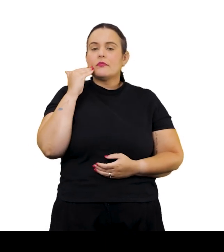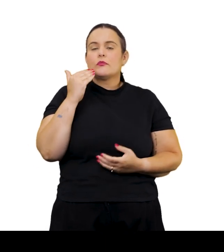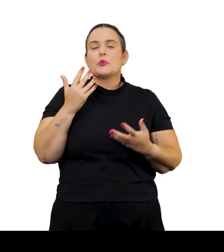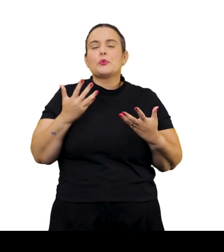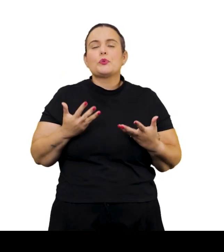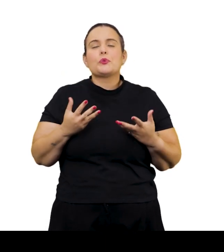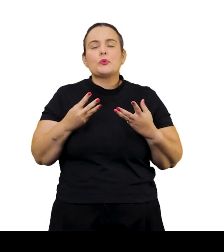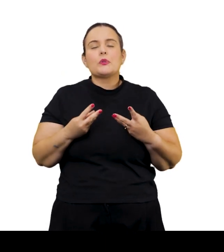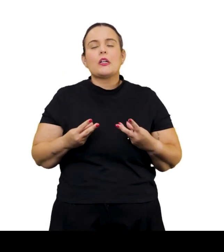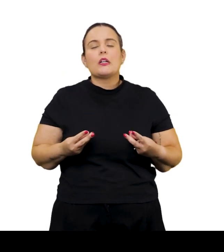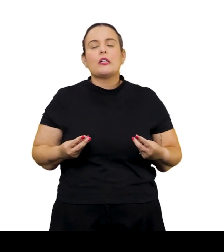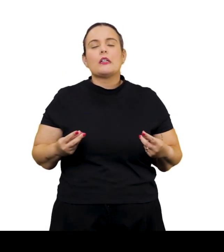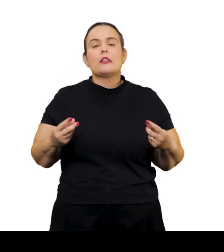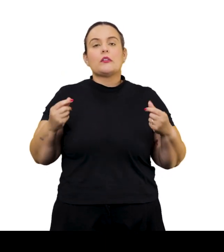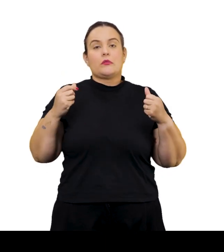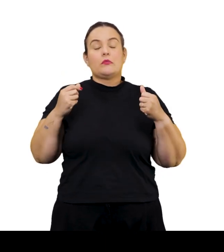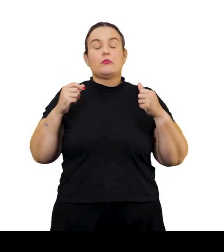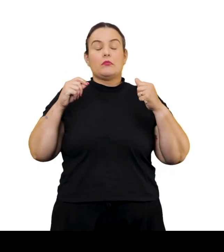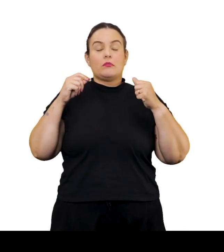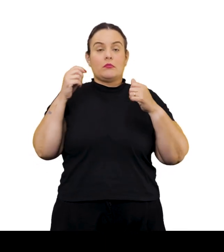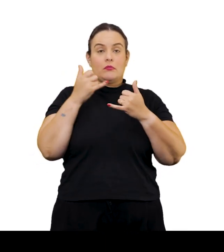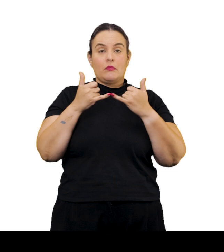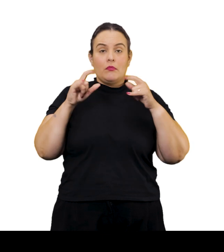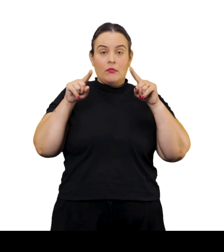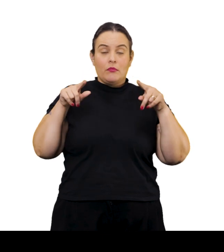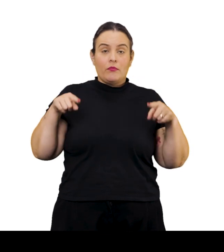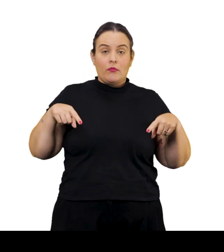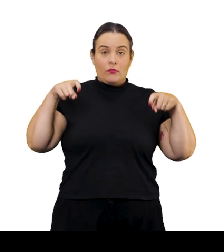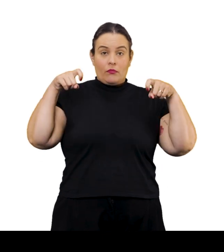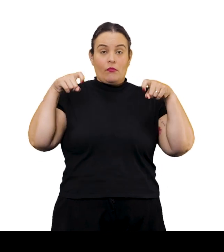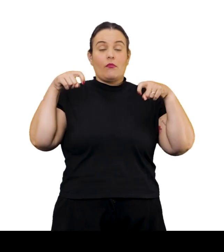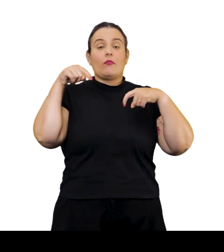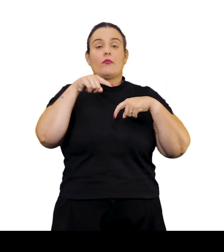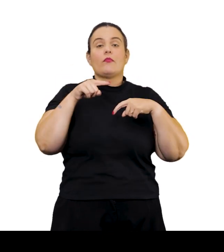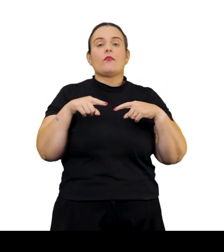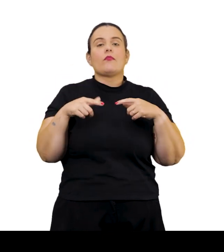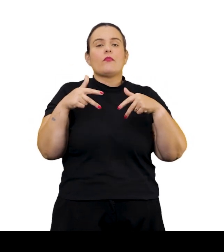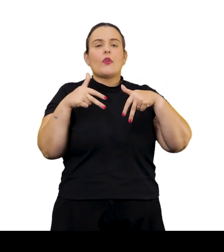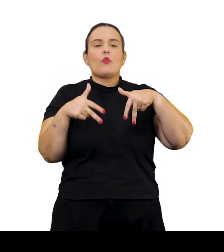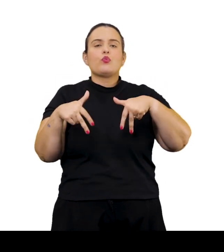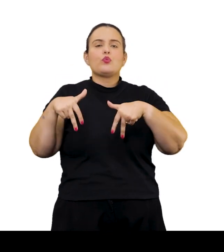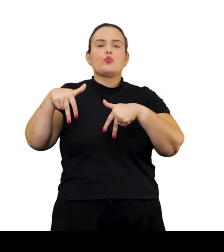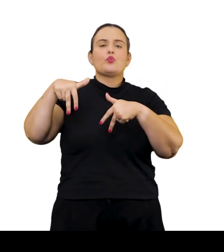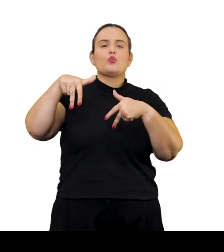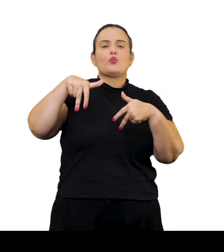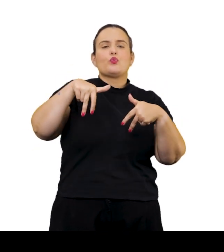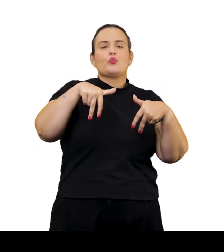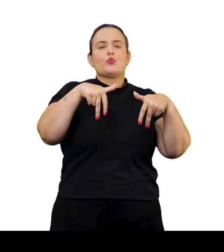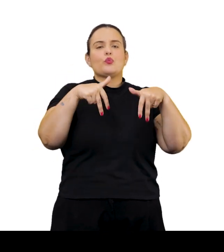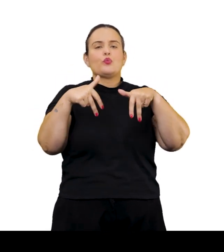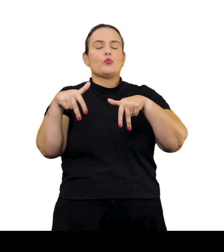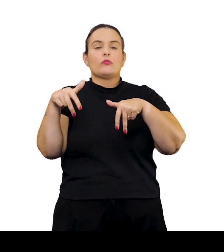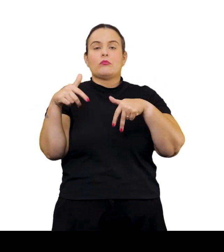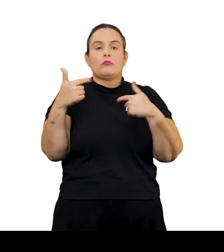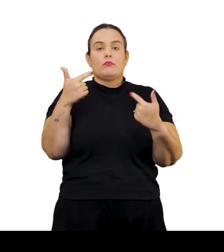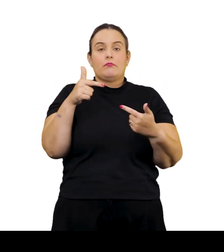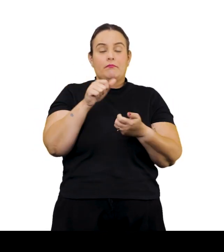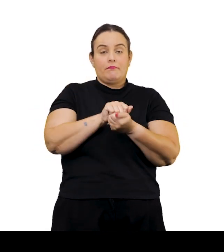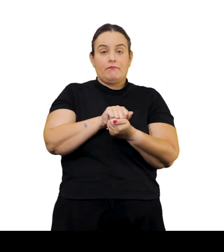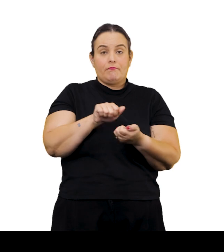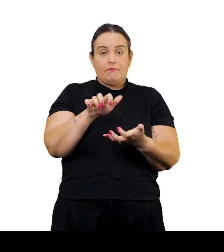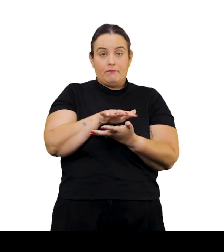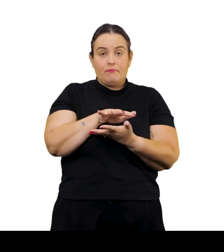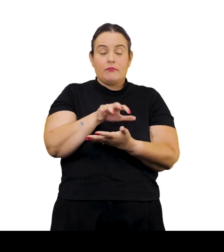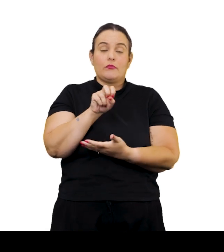e etéreo, funciona como um espaço de suspensão, onde as figuras parecem flutuar livres de gravidade ou